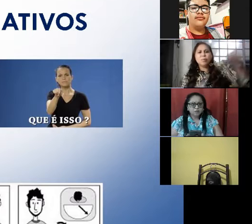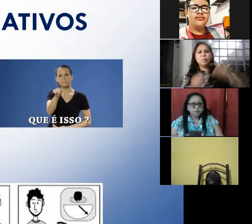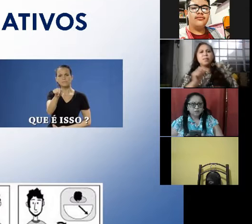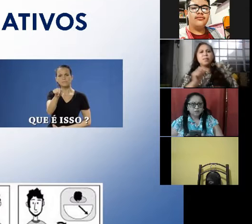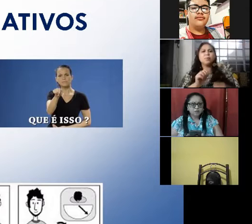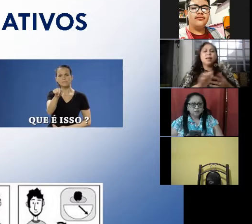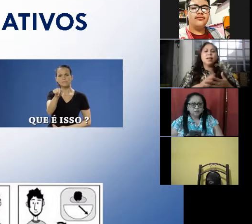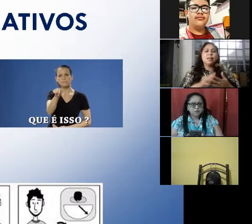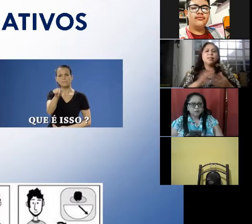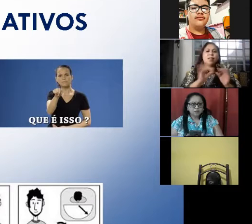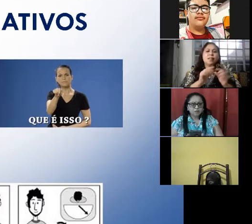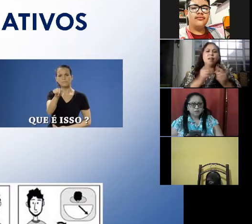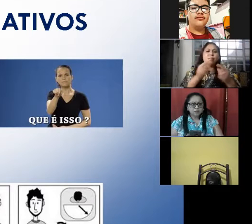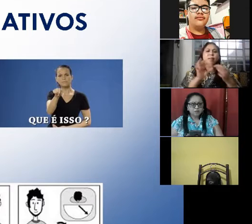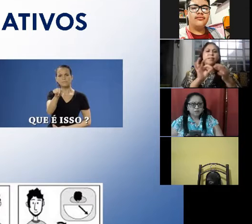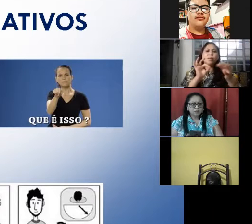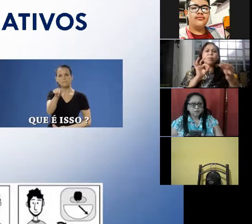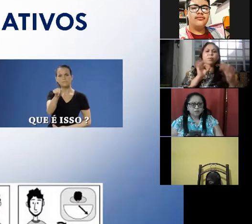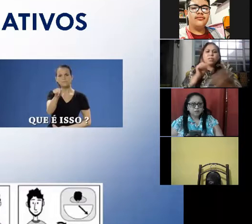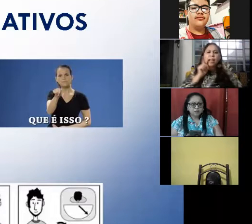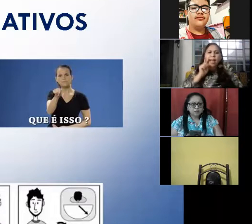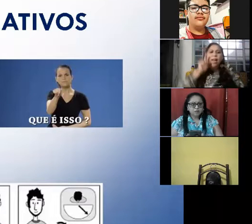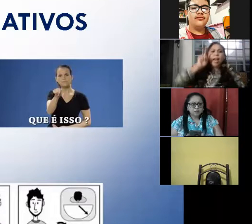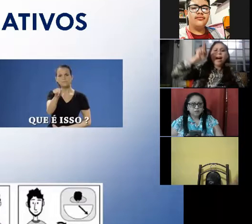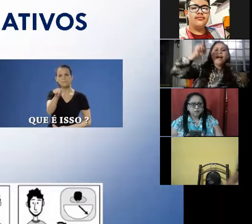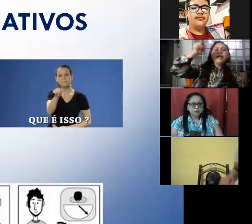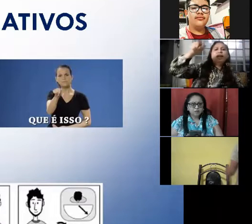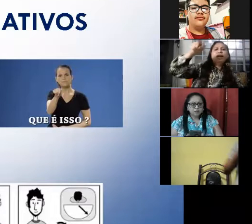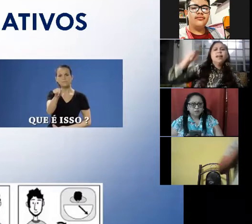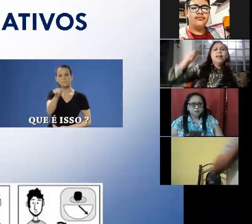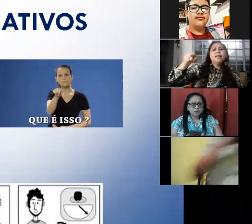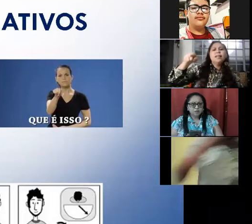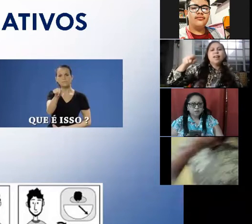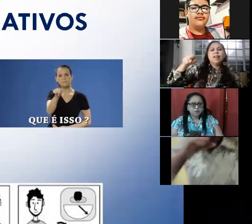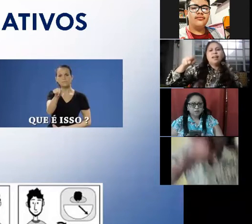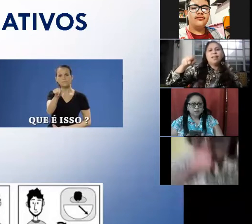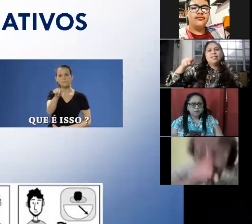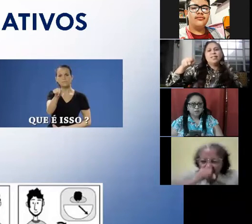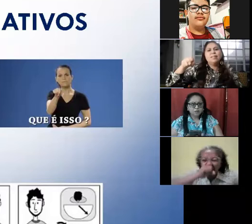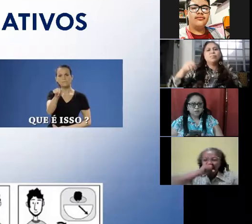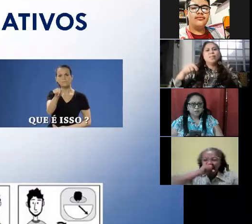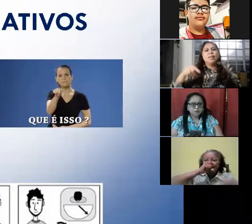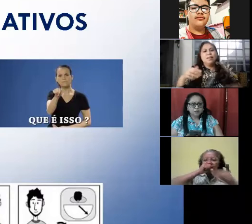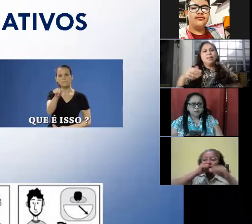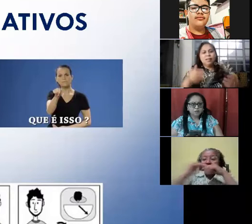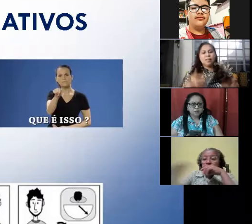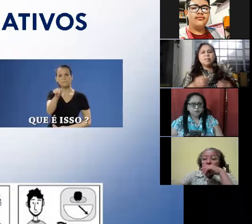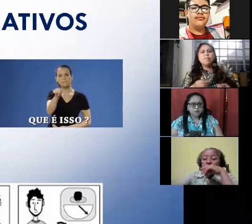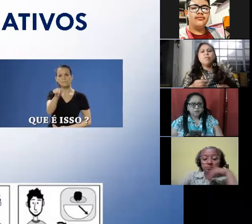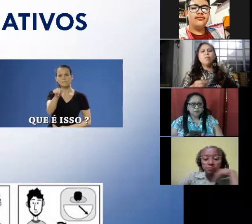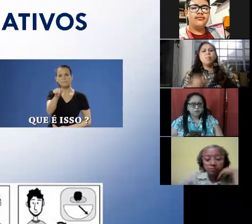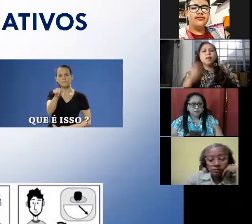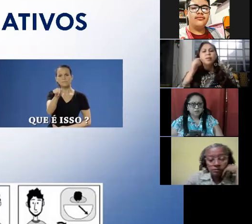aí estendo um pouco o braço, porque vai estar mais longe, né? Aquele. aquele lá, né? Então é